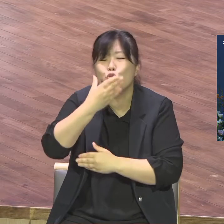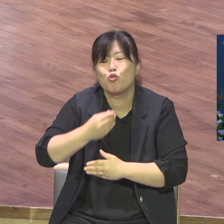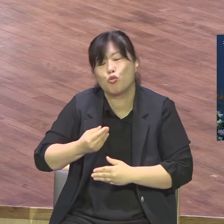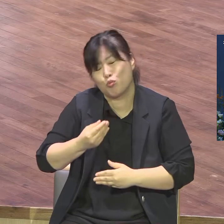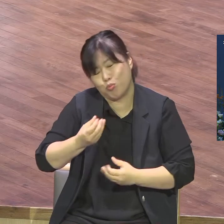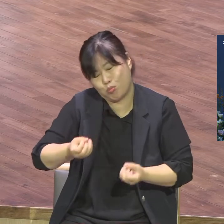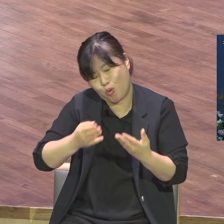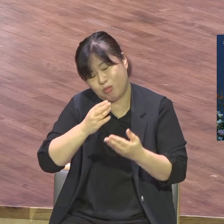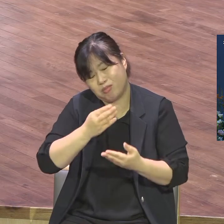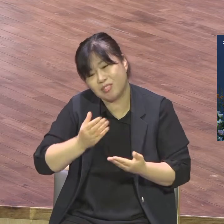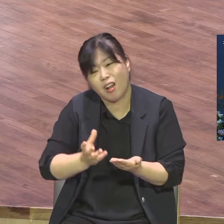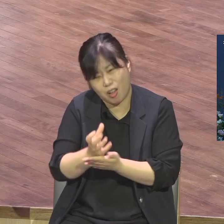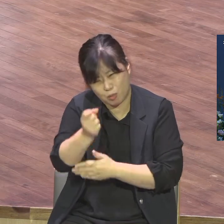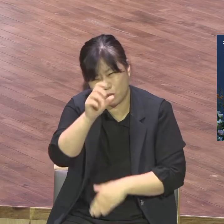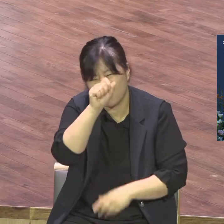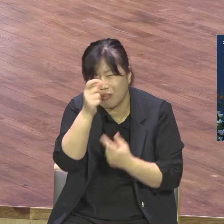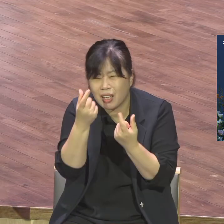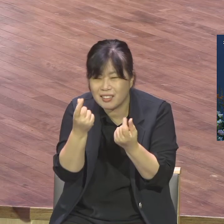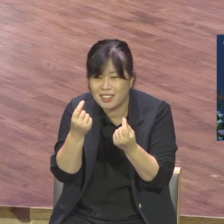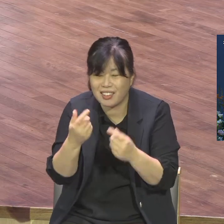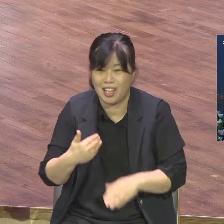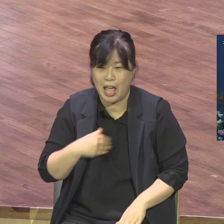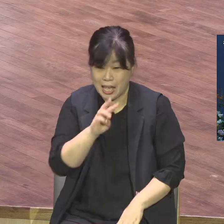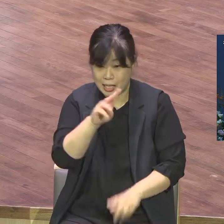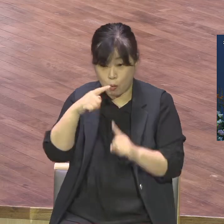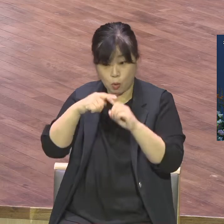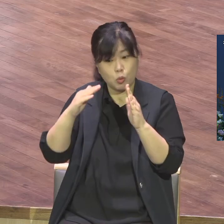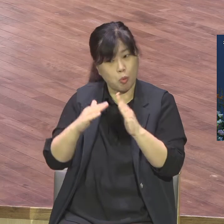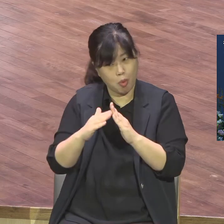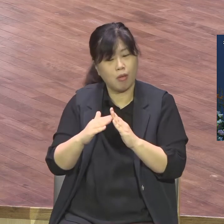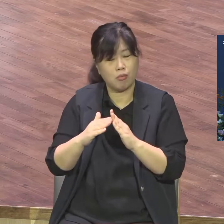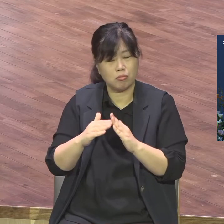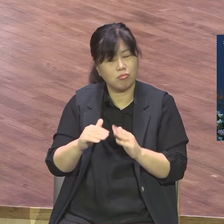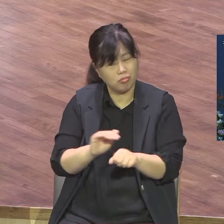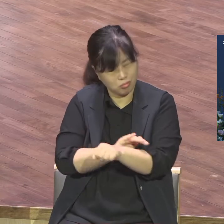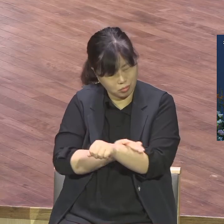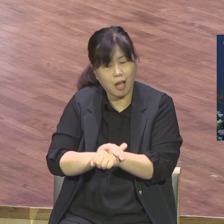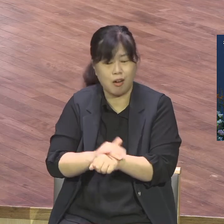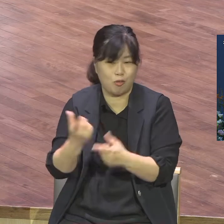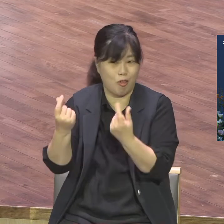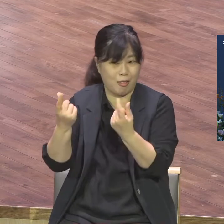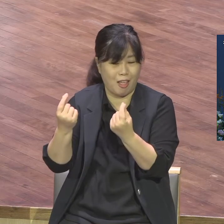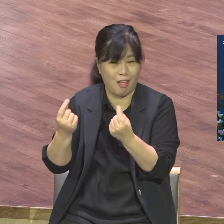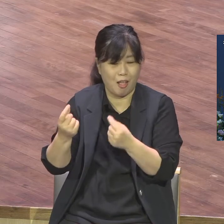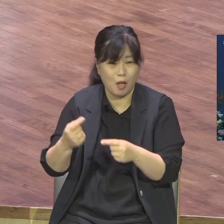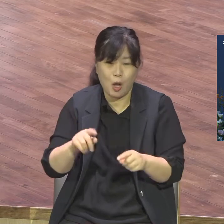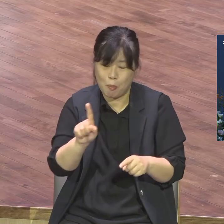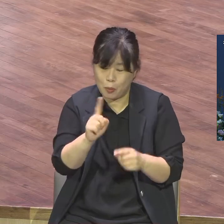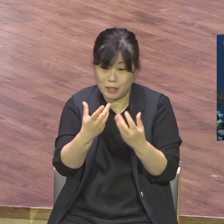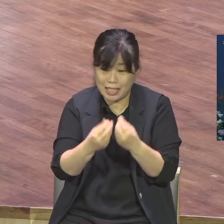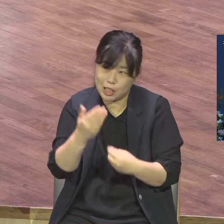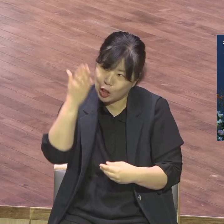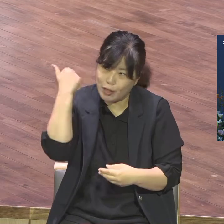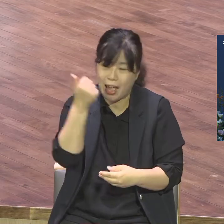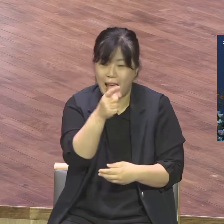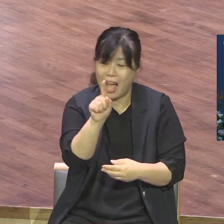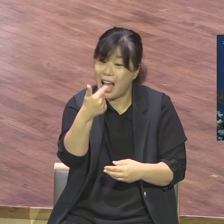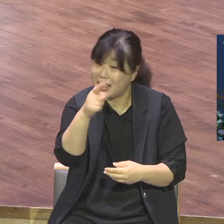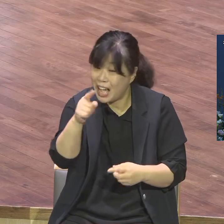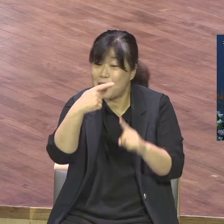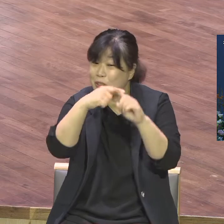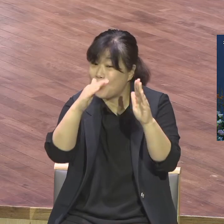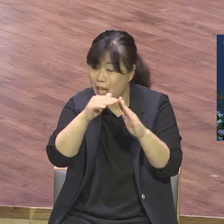장로들이 많아요. 뭘 이렇게 대접을 한다. 만화교회에서도 와서 방문한다. 그럼 7-8명이 왔는데 그걸 대접을 장로님들 돈 내가